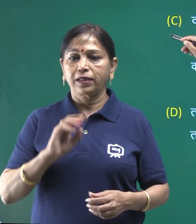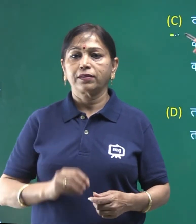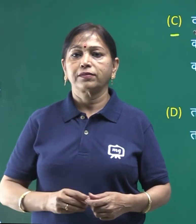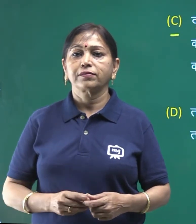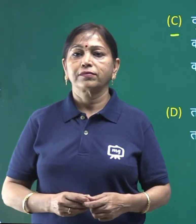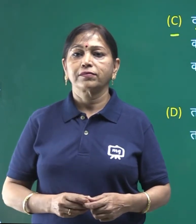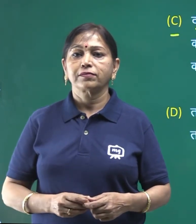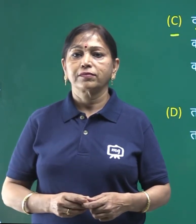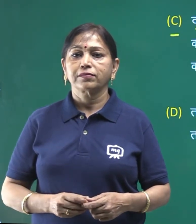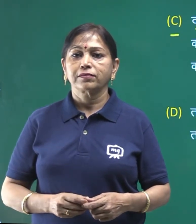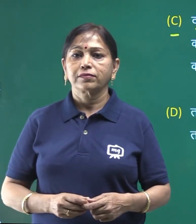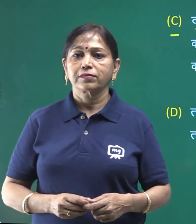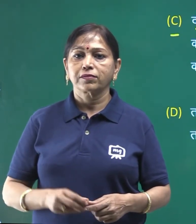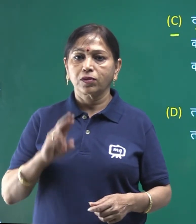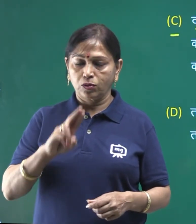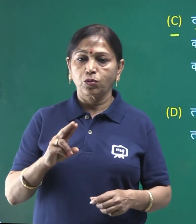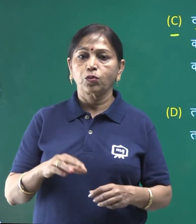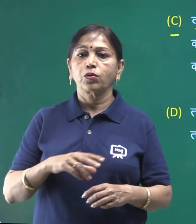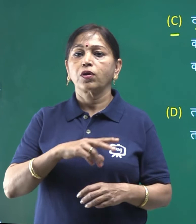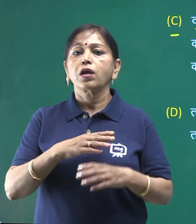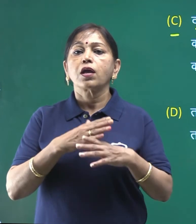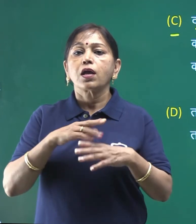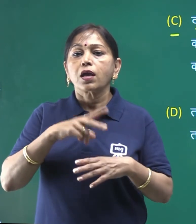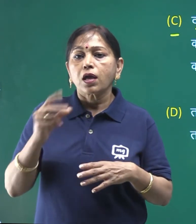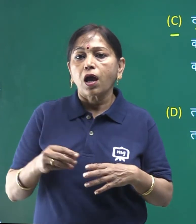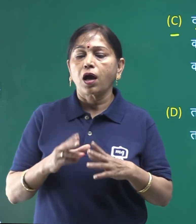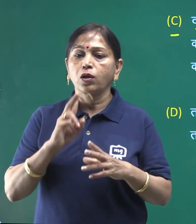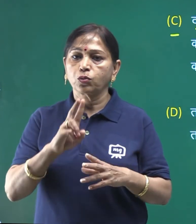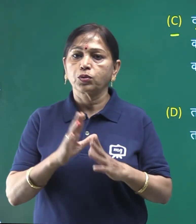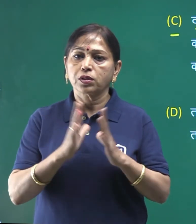3 2 या 2 से अधिक